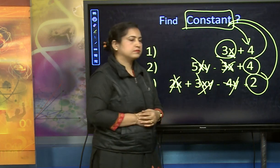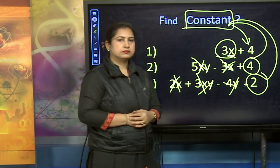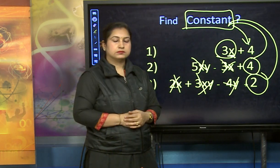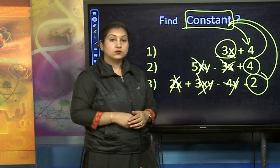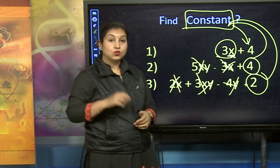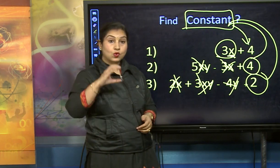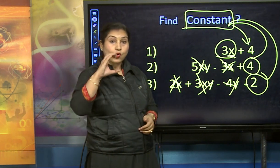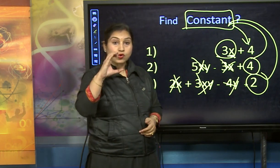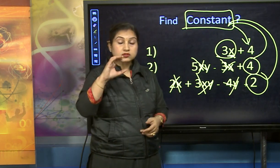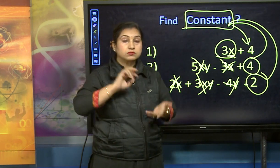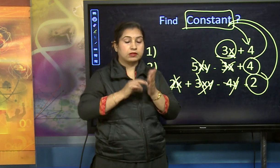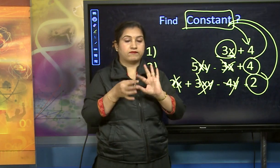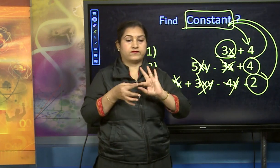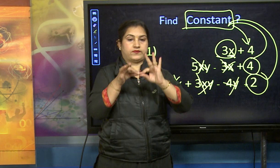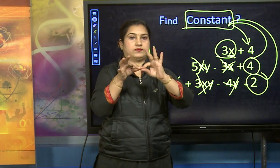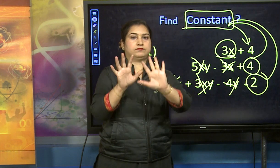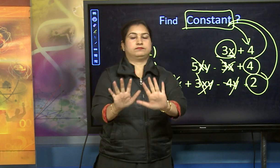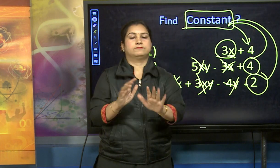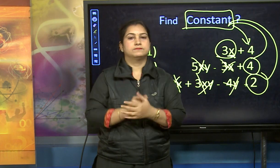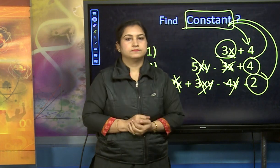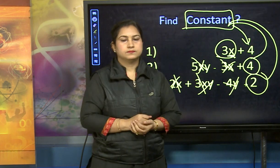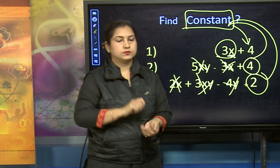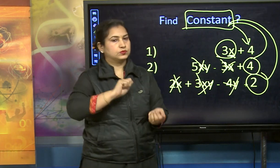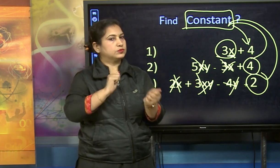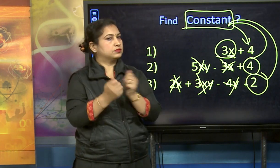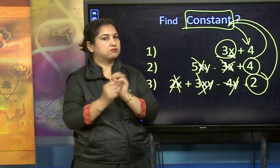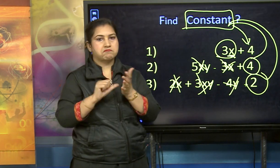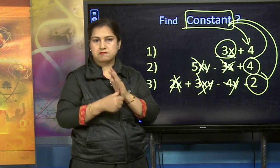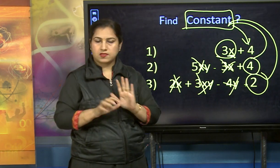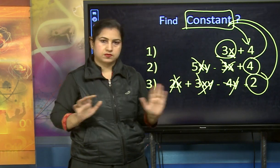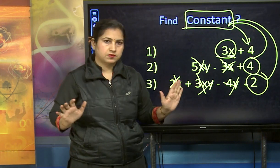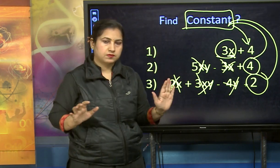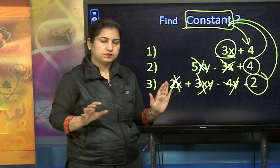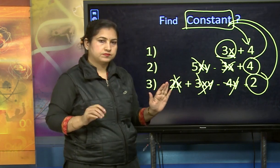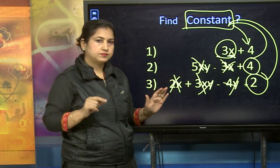ए कांस्टेंट का मतलब होता है फिक्स जो चेंज नहीं हो सकता